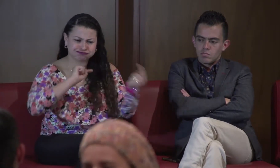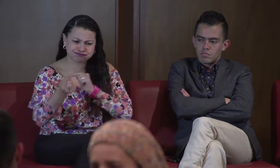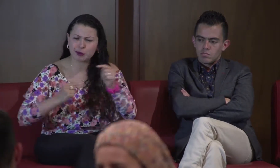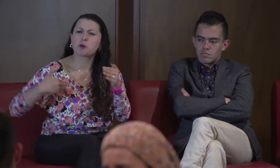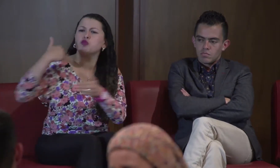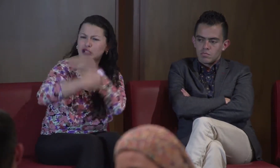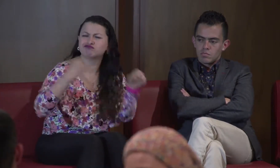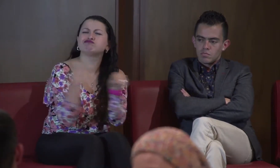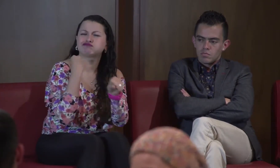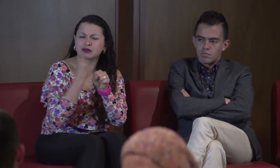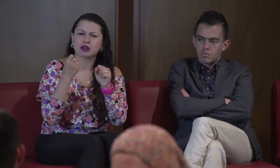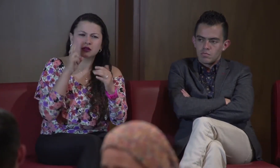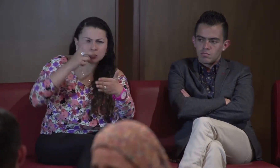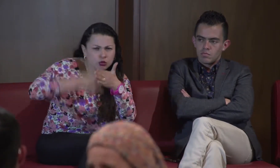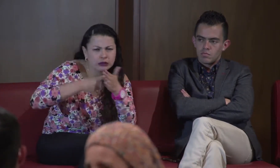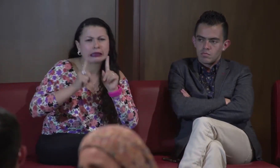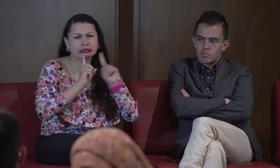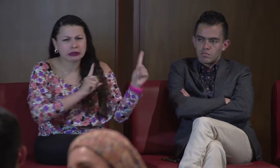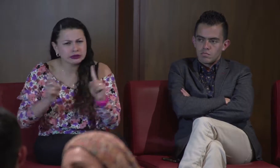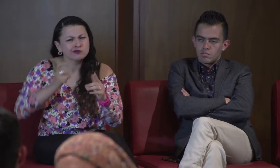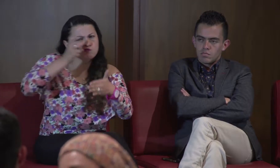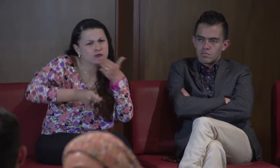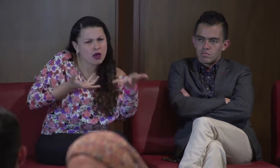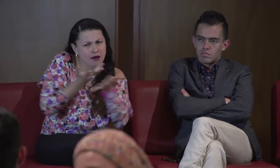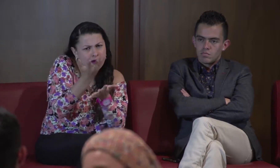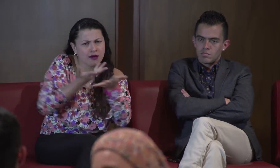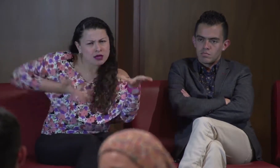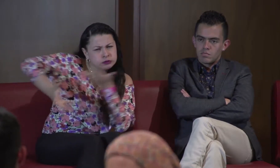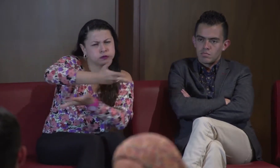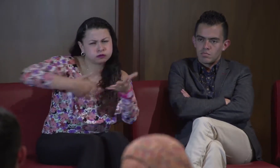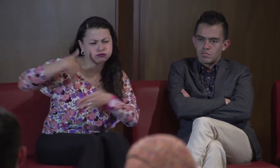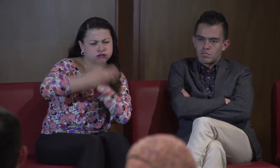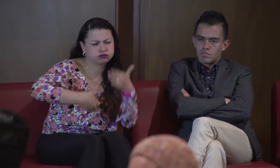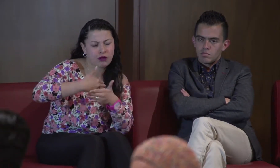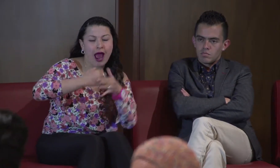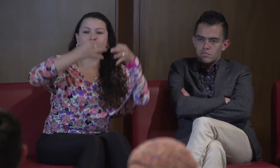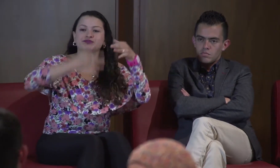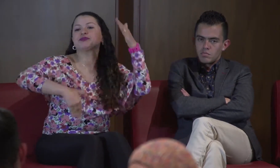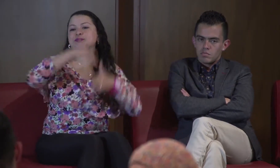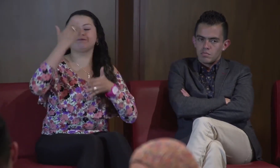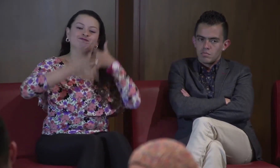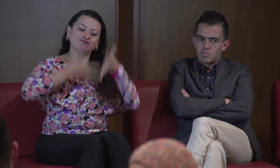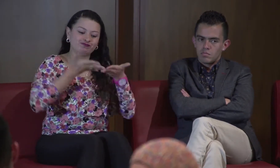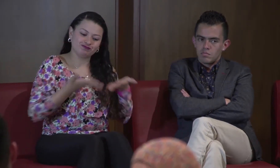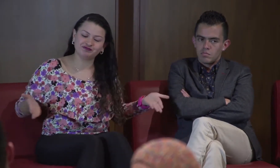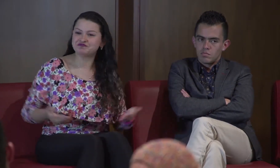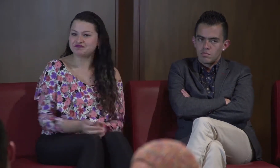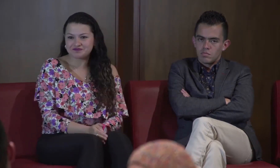ejemplos que lo íbamos a dar en discusión allí dentro de un trabajo arduo